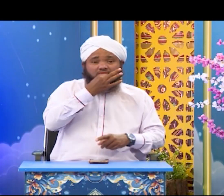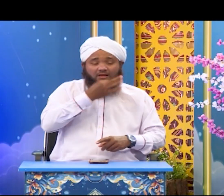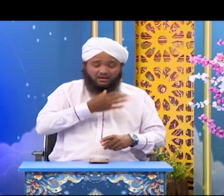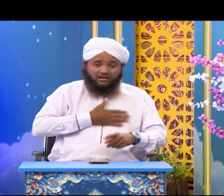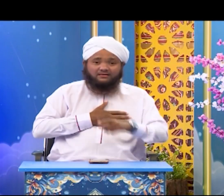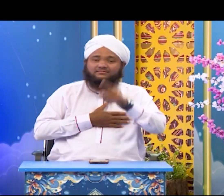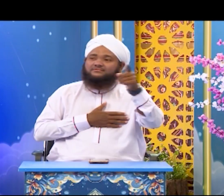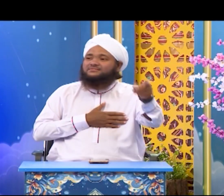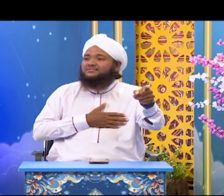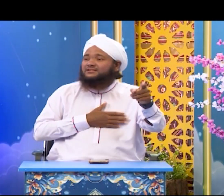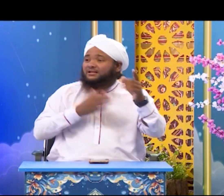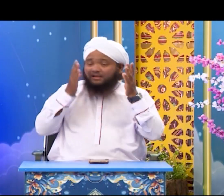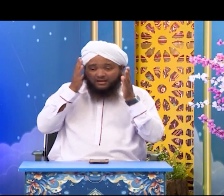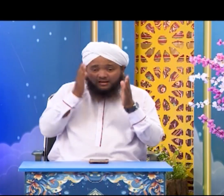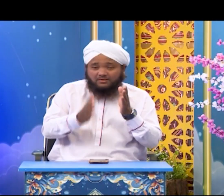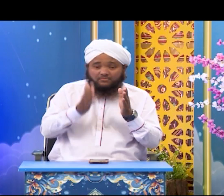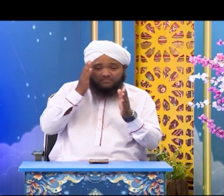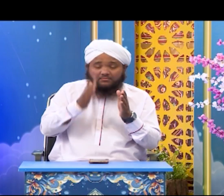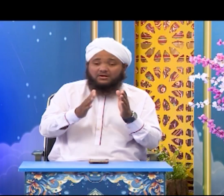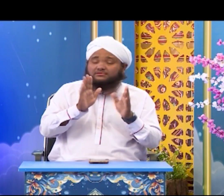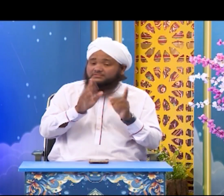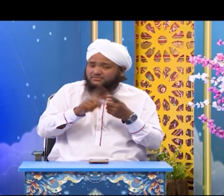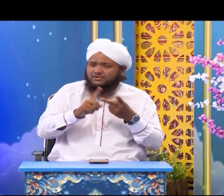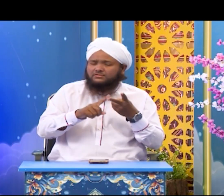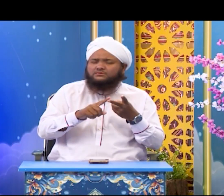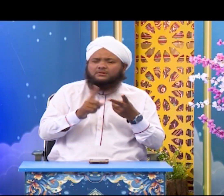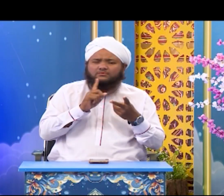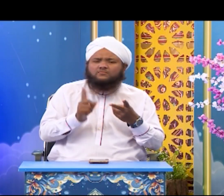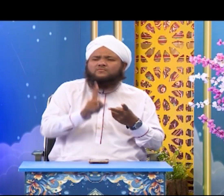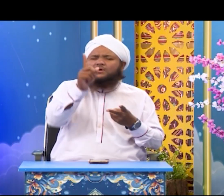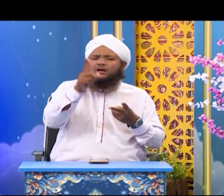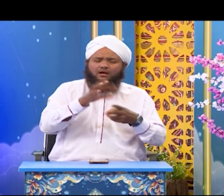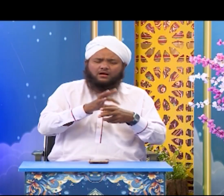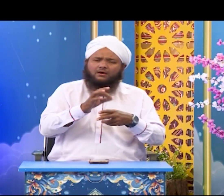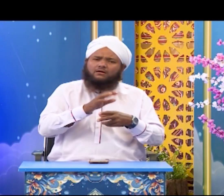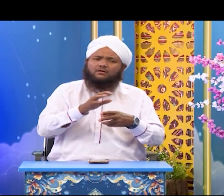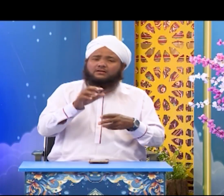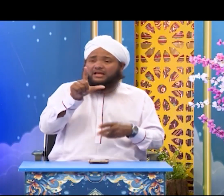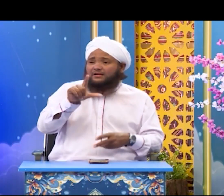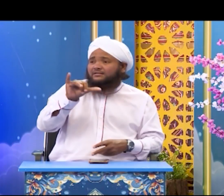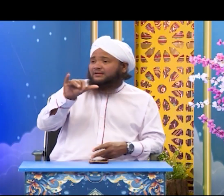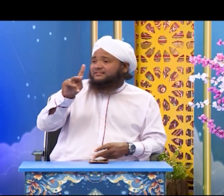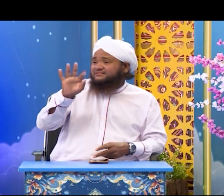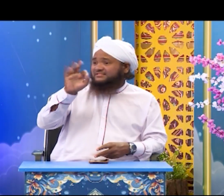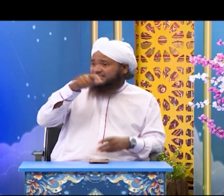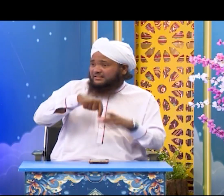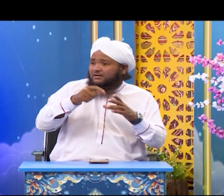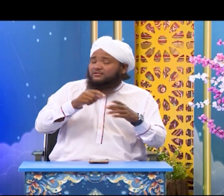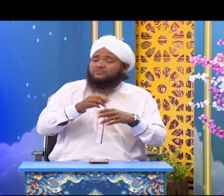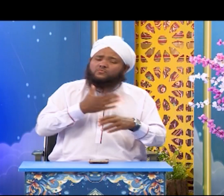کہ عبادات و معاملات بلکہ زندگی یعنی لائف اور موت کے ہر مرحلے اور ہر موڑ